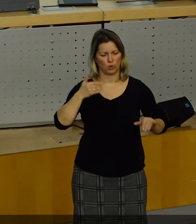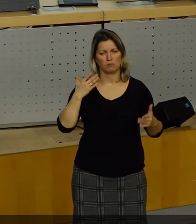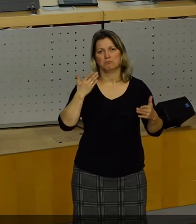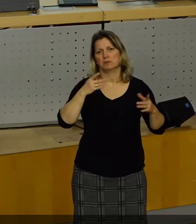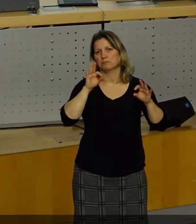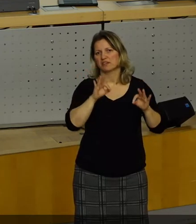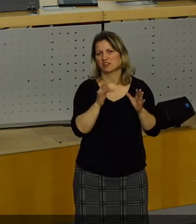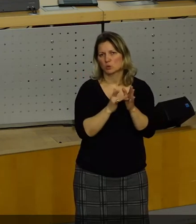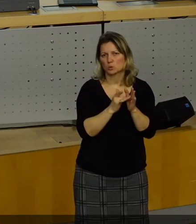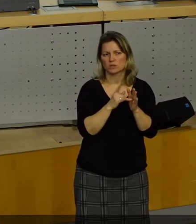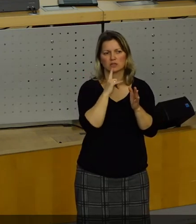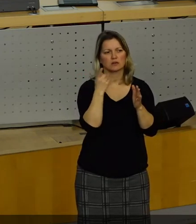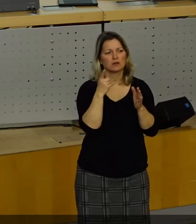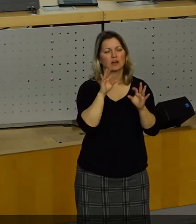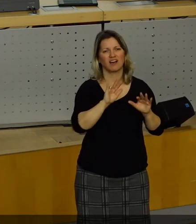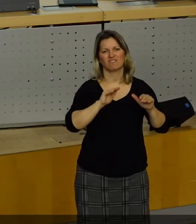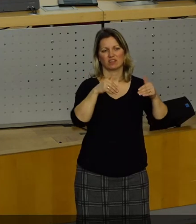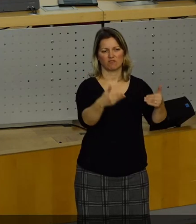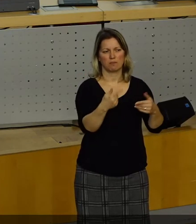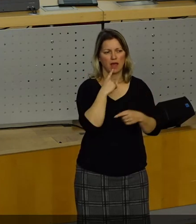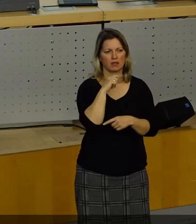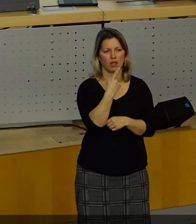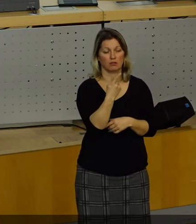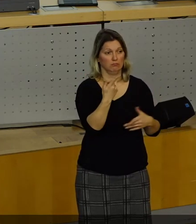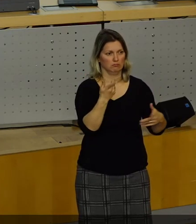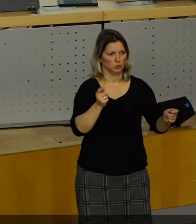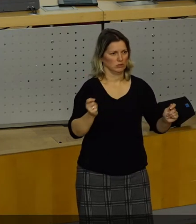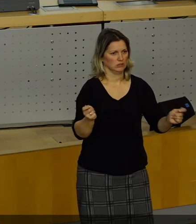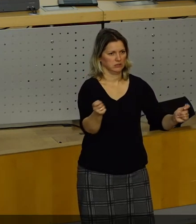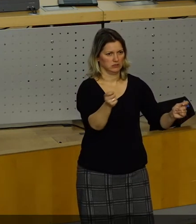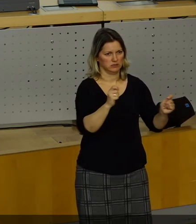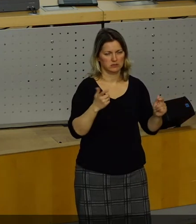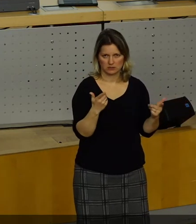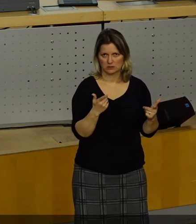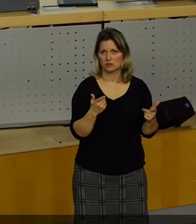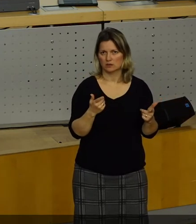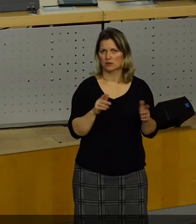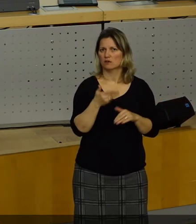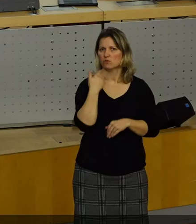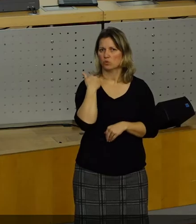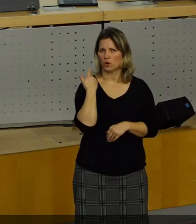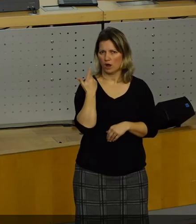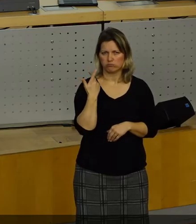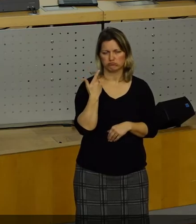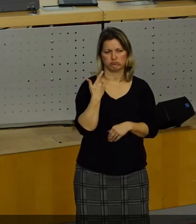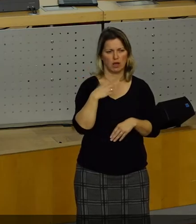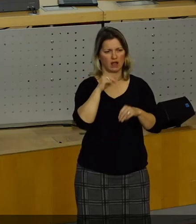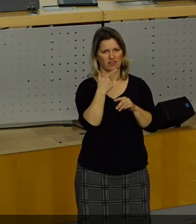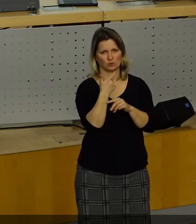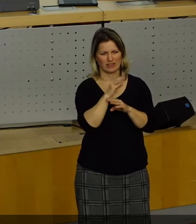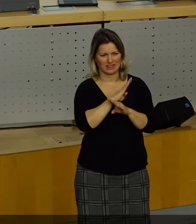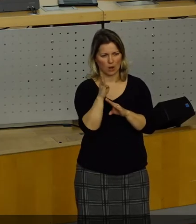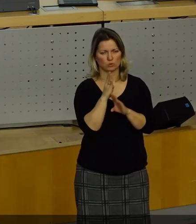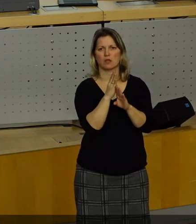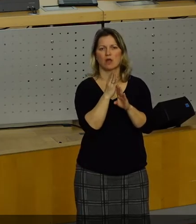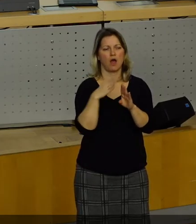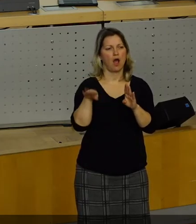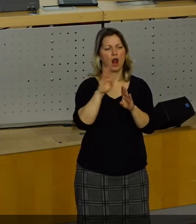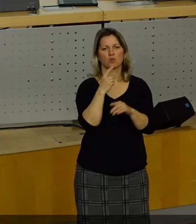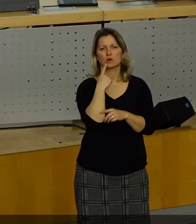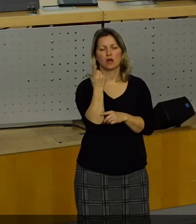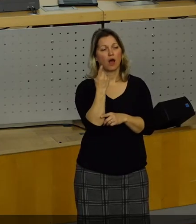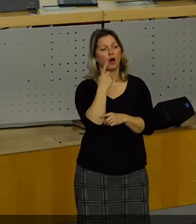Situationsnachwende bedingt gewesen, dass wir 90er Jahren, Anfang 2000er Jahre oftmals auch noch den Sieg des Profanen hier erlebt